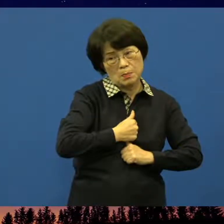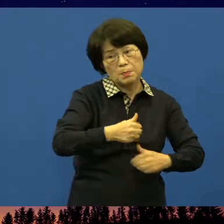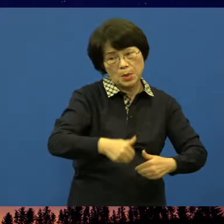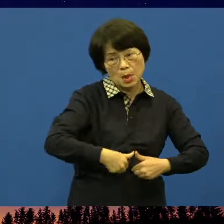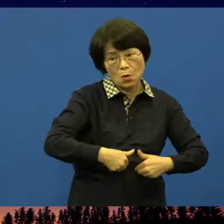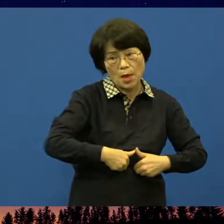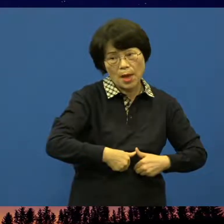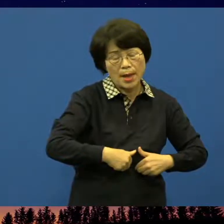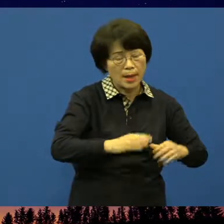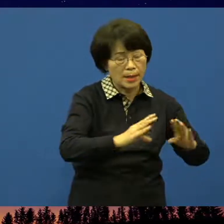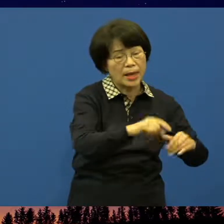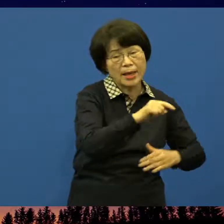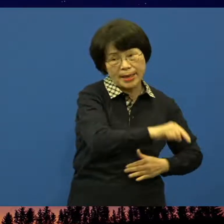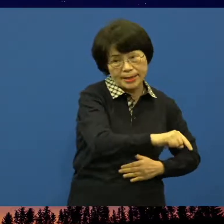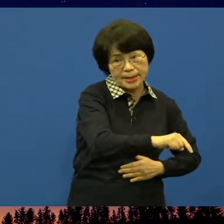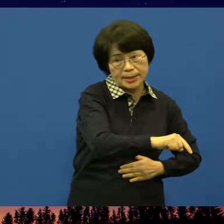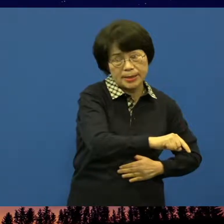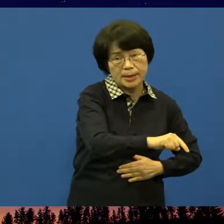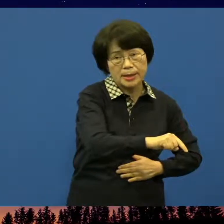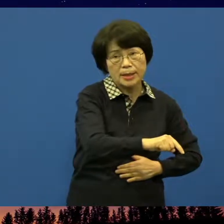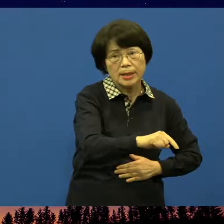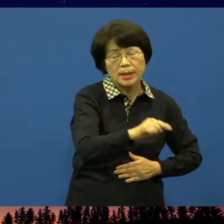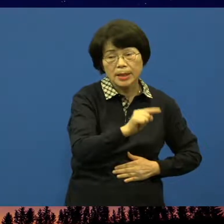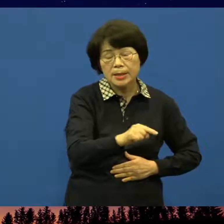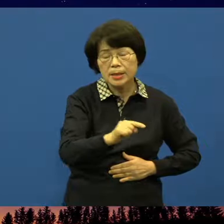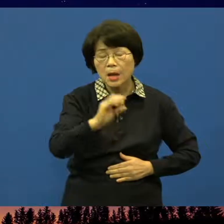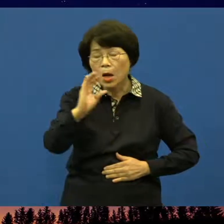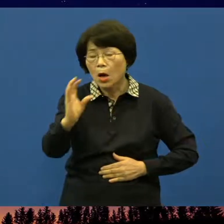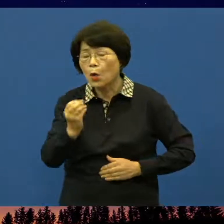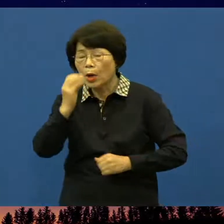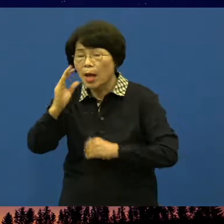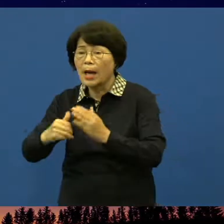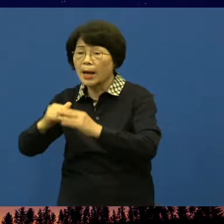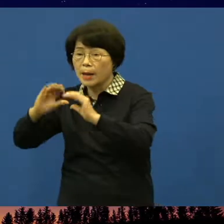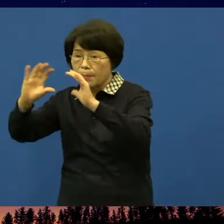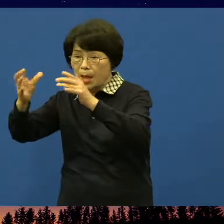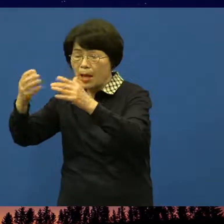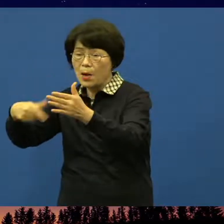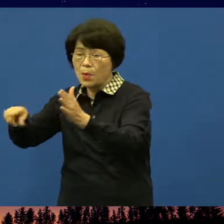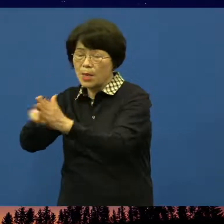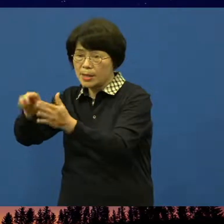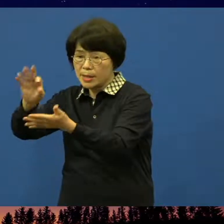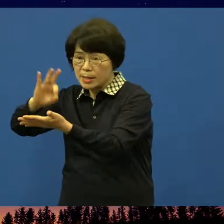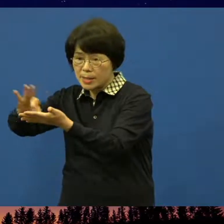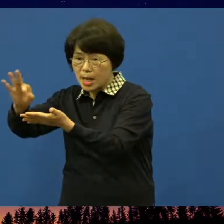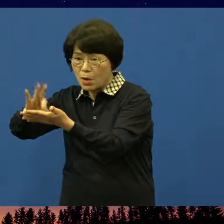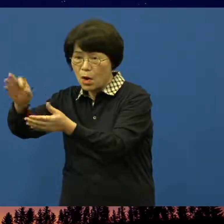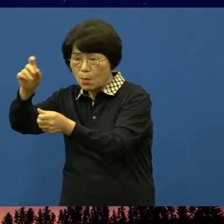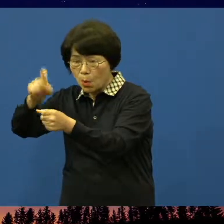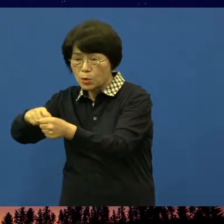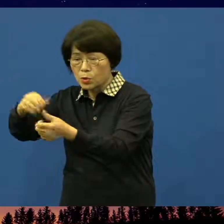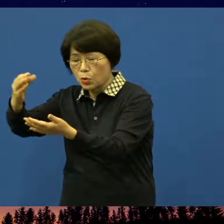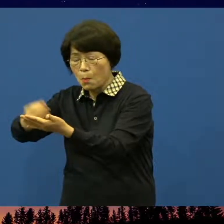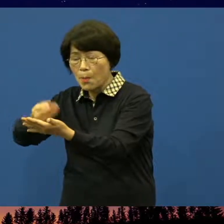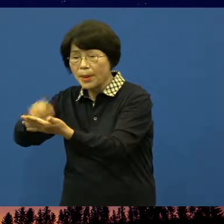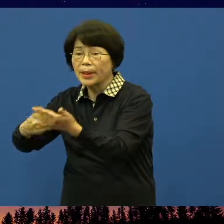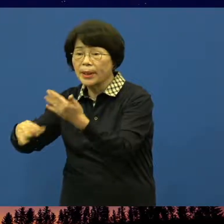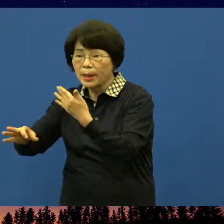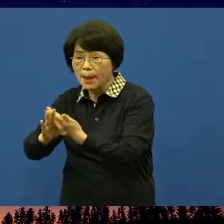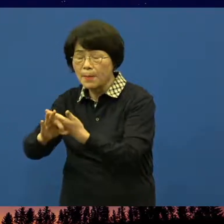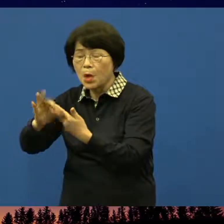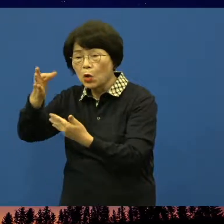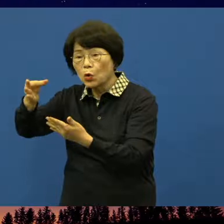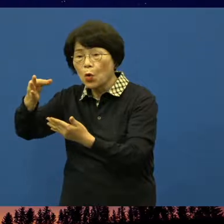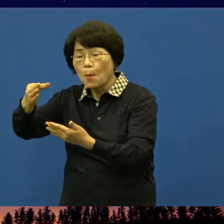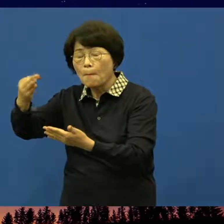것이 되는 것입니다. 그러나 그것을 거룩한 하나님의 목적을 위해서 우리가 사용하고자 한다면 그것은 돈을